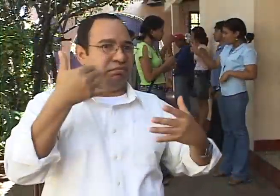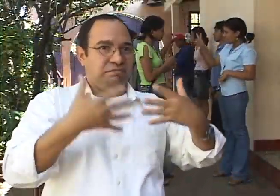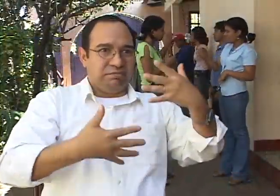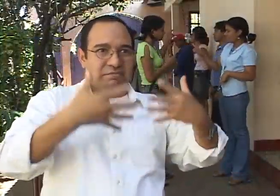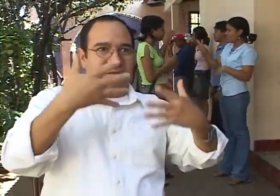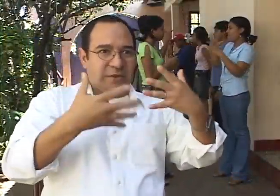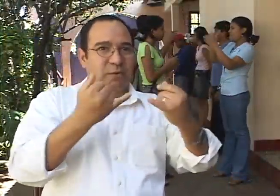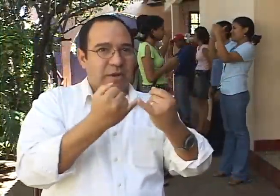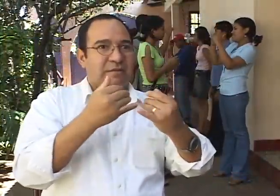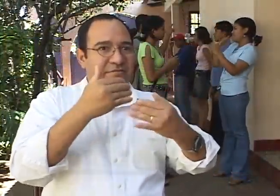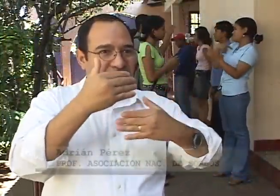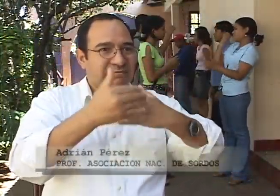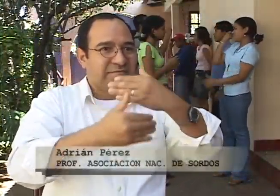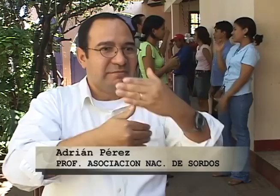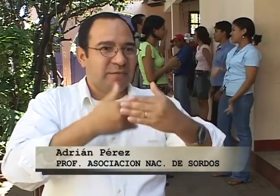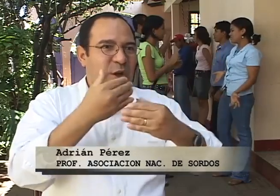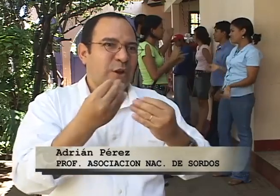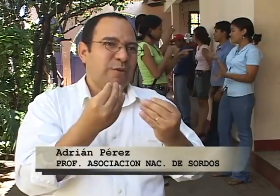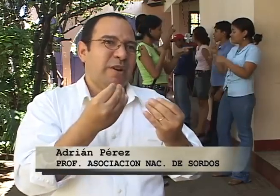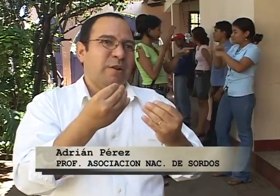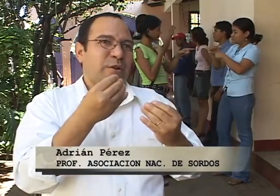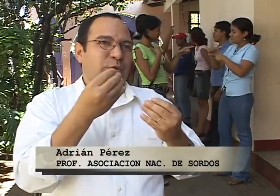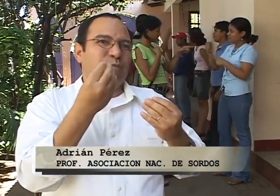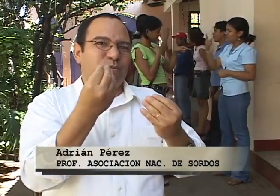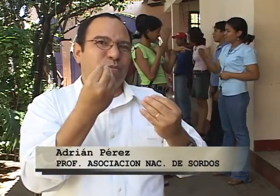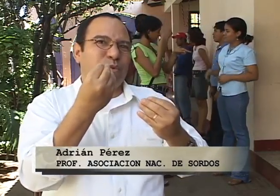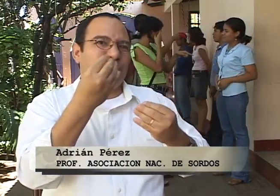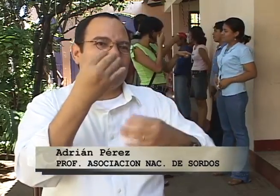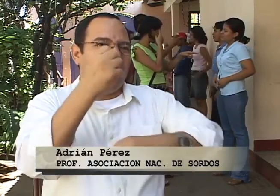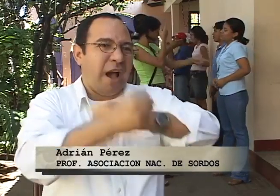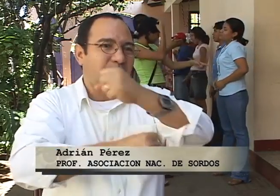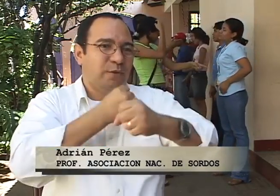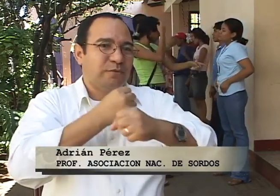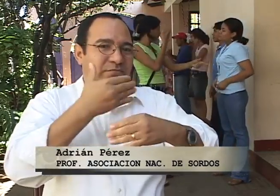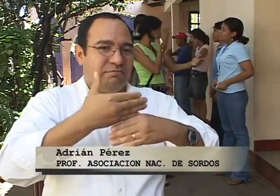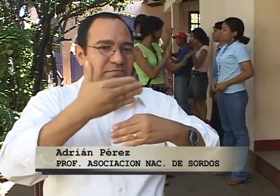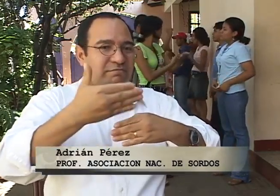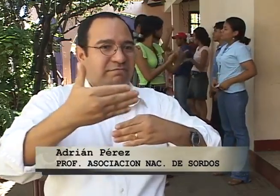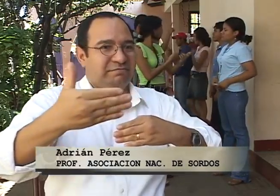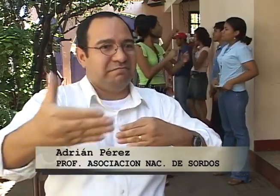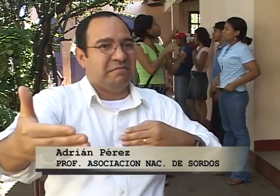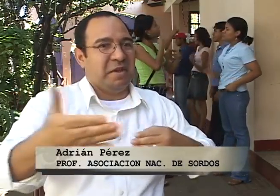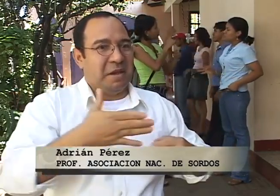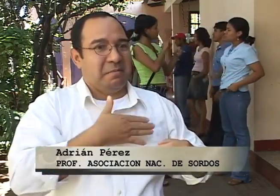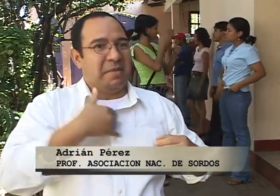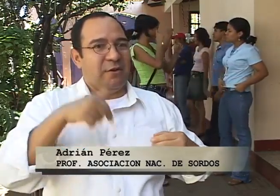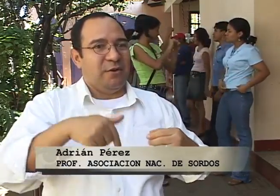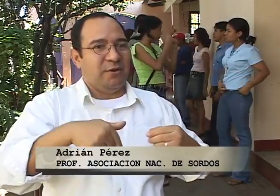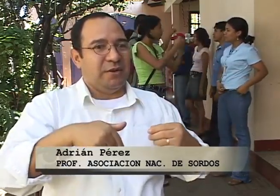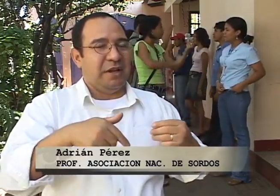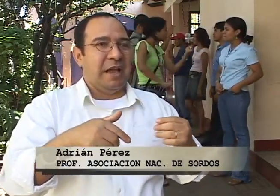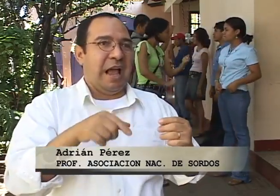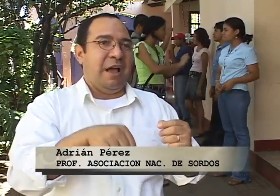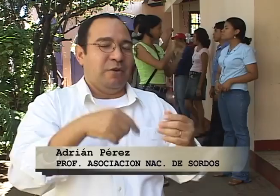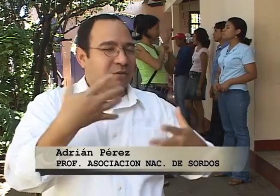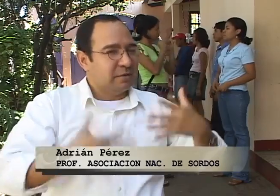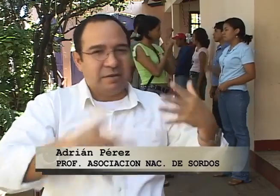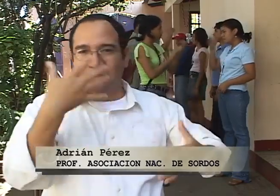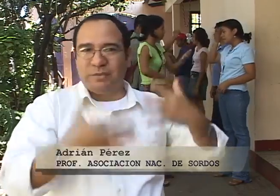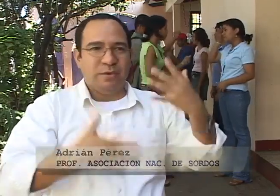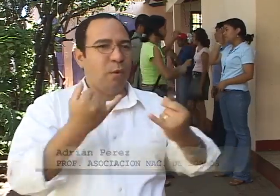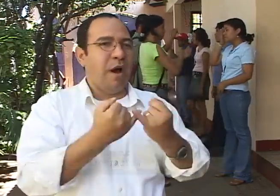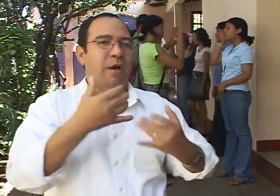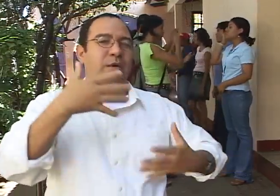Como en 1992, hay un boom verdaderamente de lo que es idioma de señas, ya después de muchos años de trabajo.